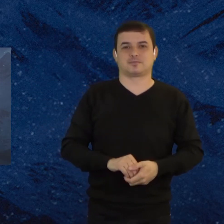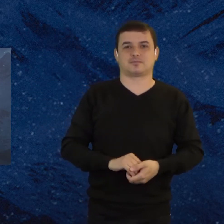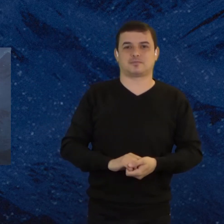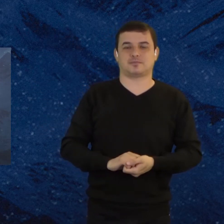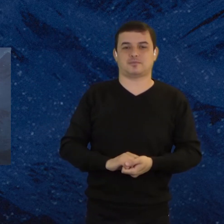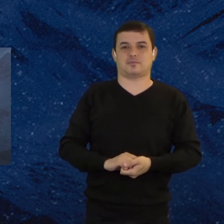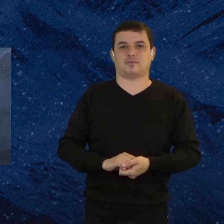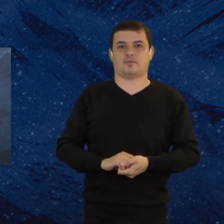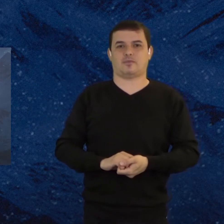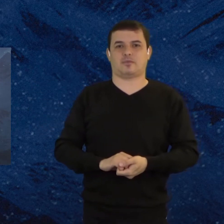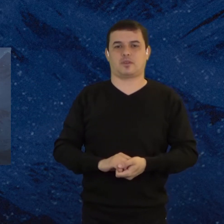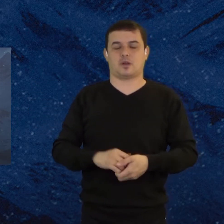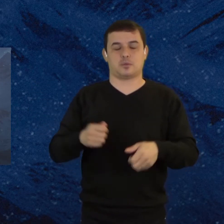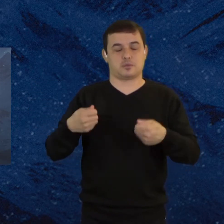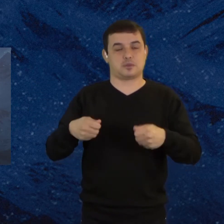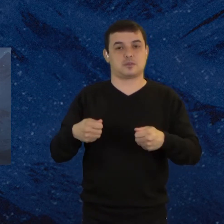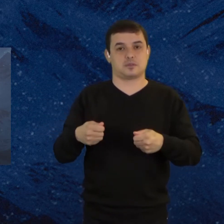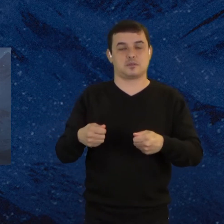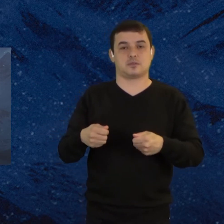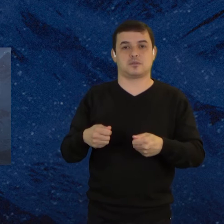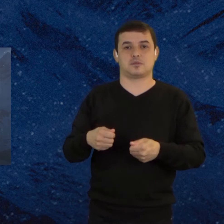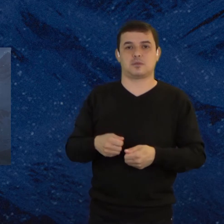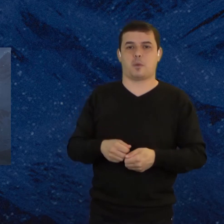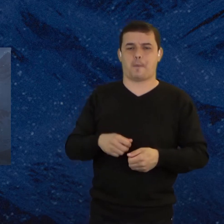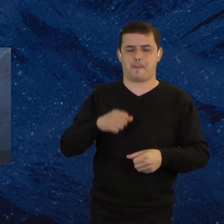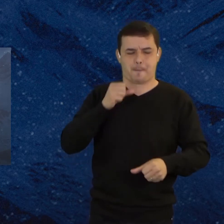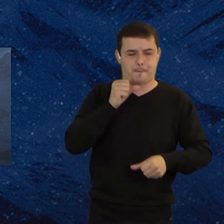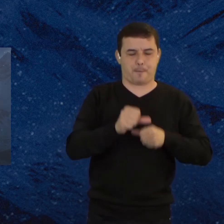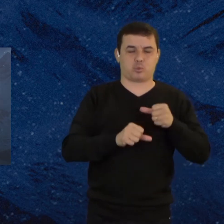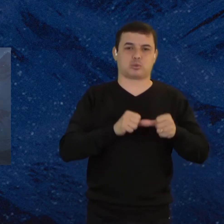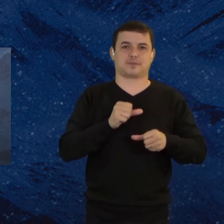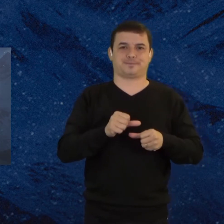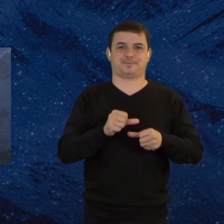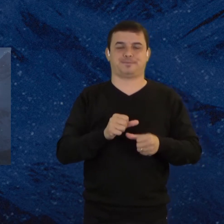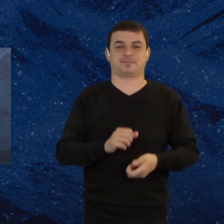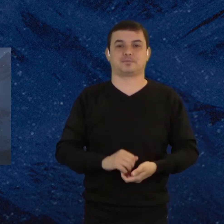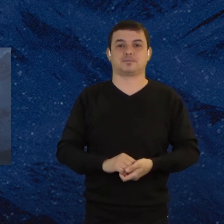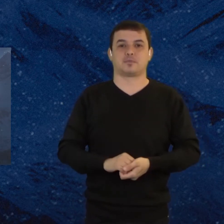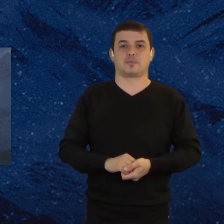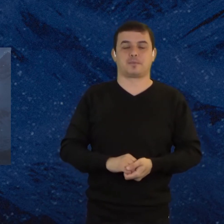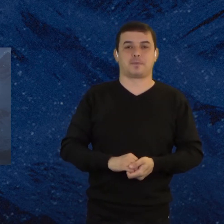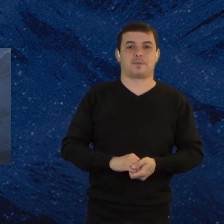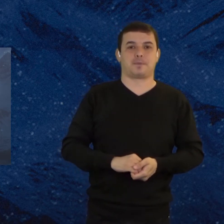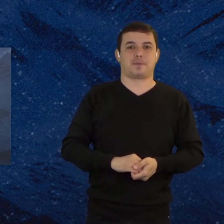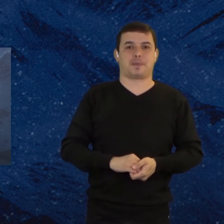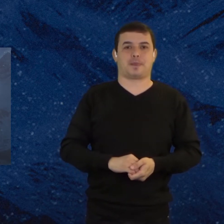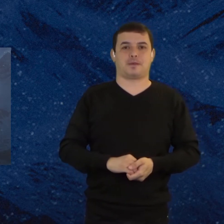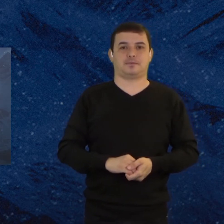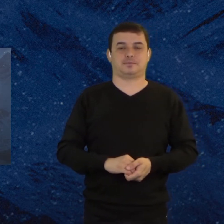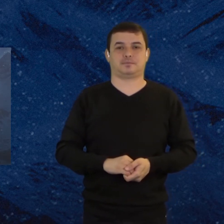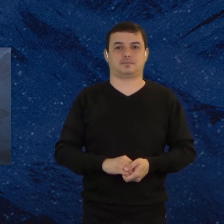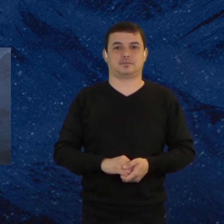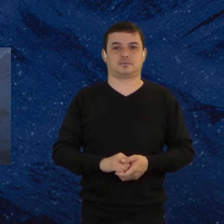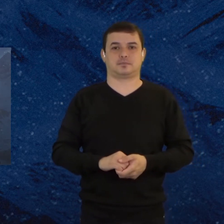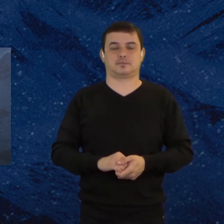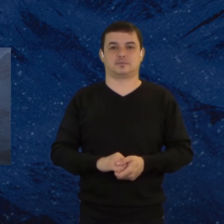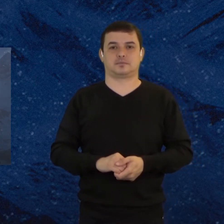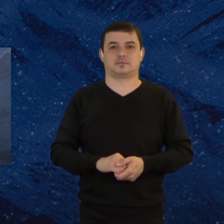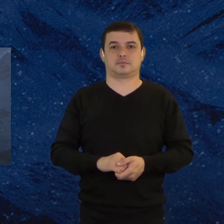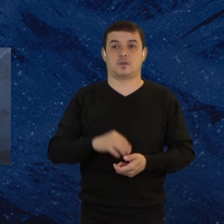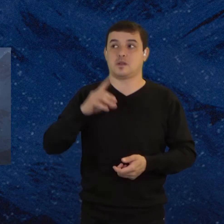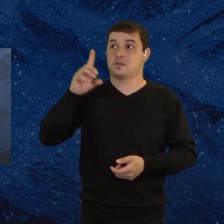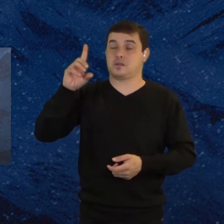ser a minha atitude e a sua atitude. Continuando a leitura, diz assim: a saber que Deus estava em